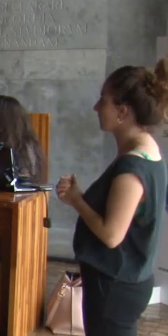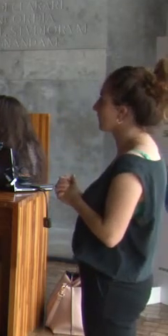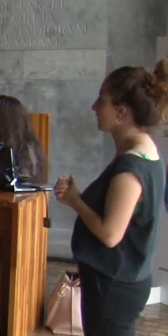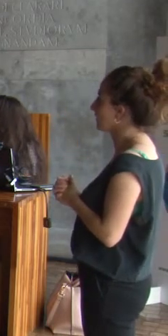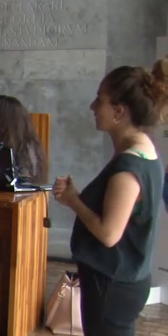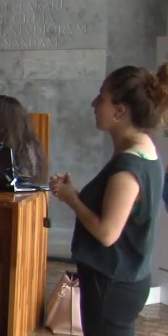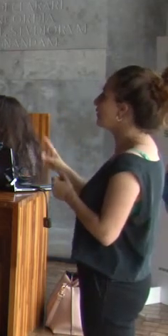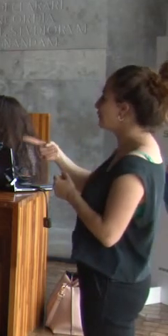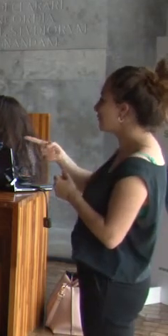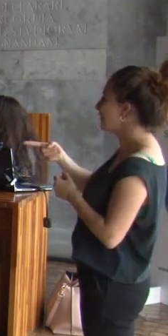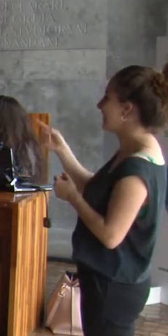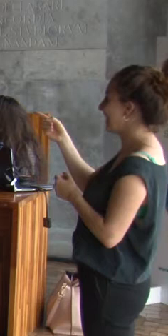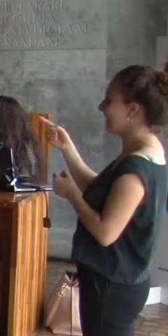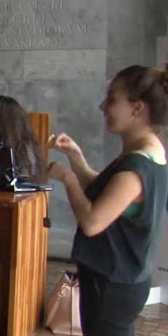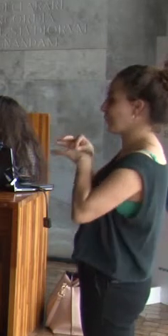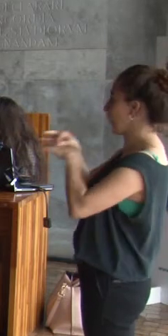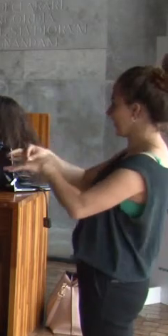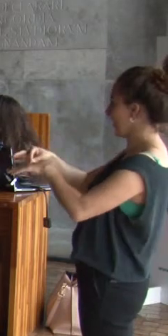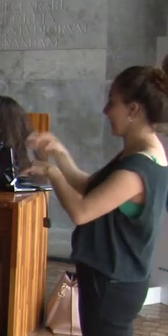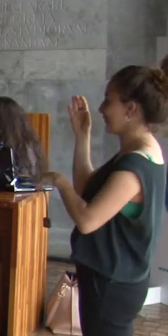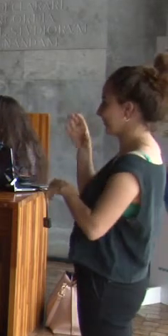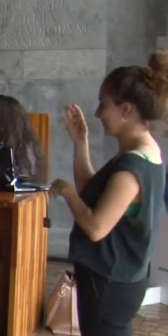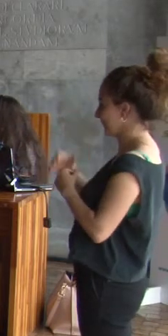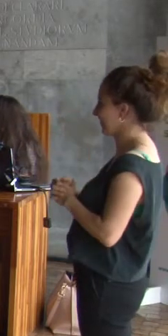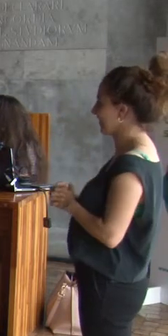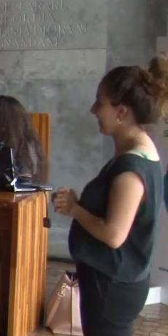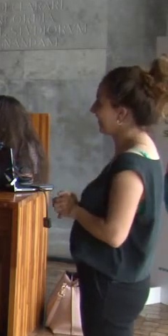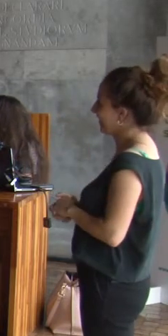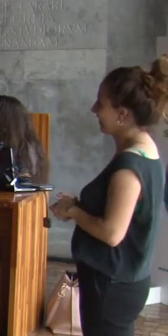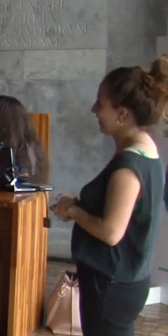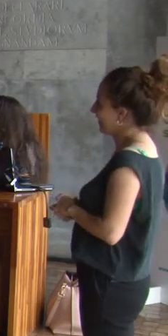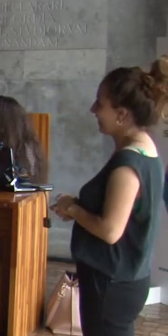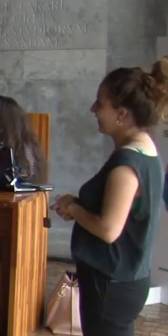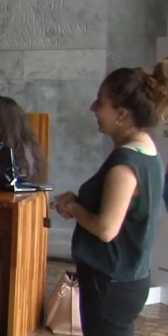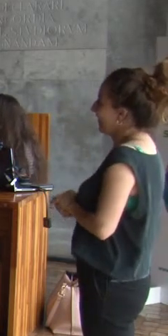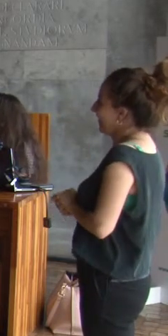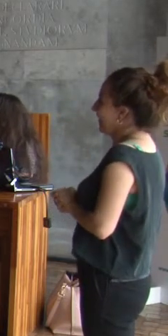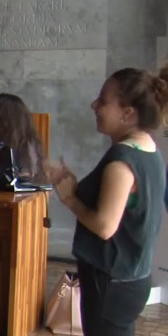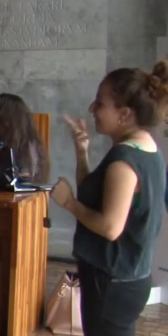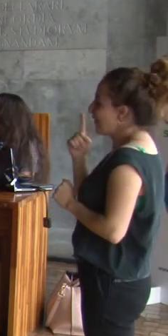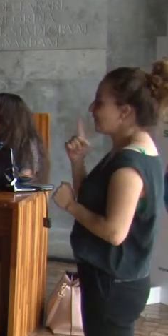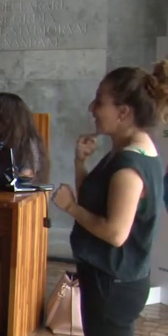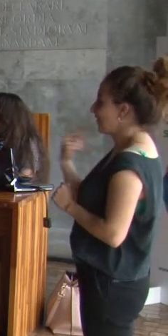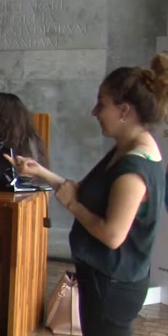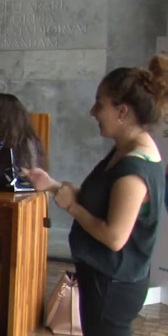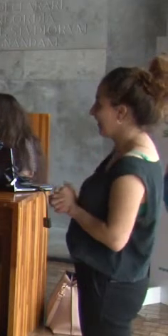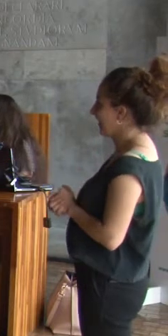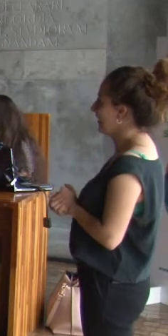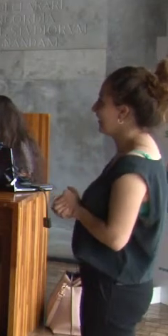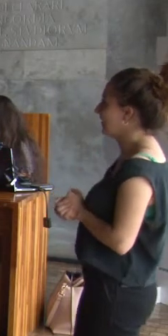E Giulia? Io sono una delle guide, sì. Non volevo dirlo. Comunque,